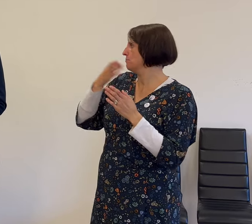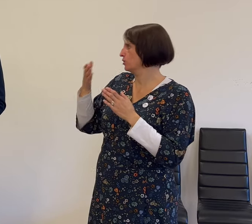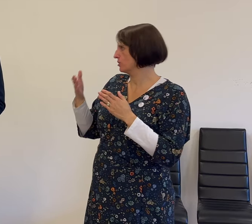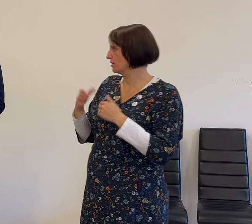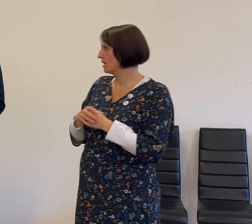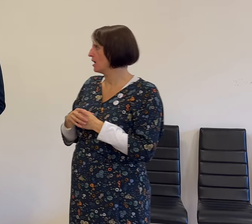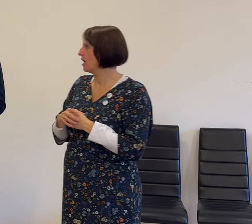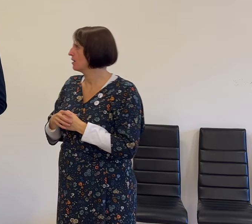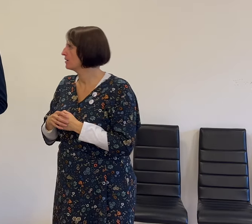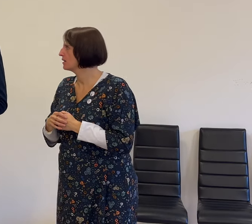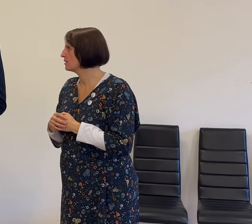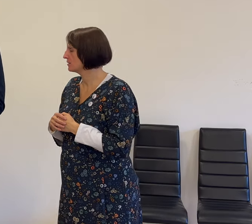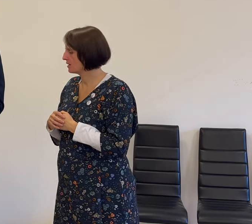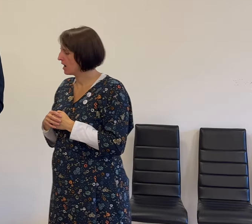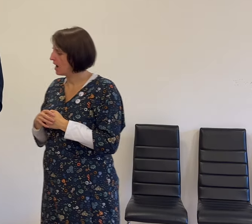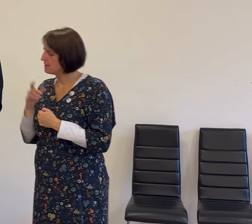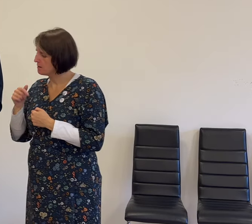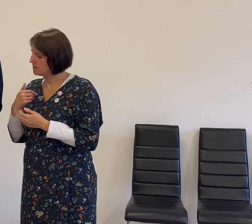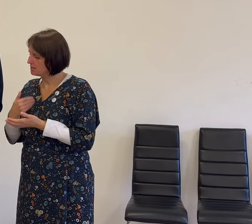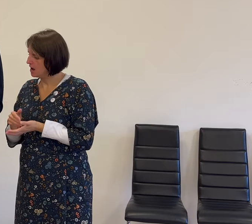A tady malinko rozumíme tomu,